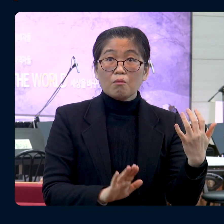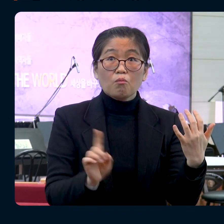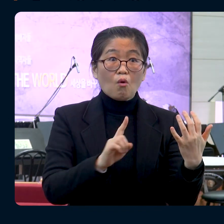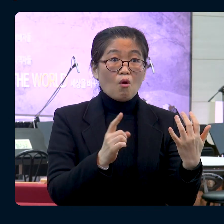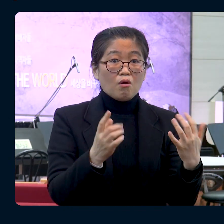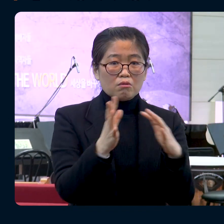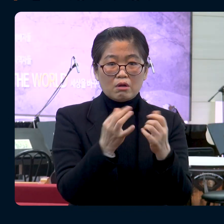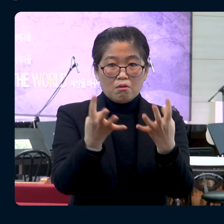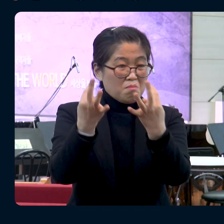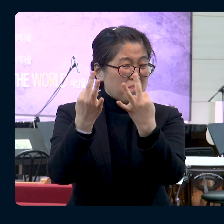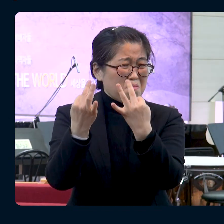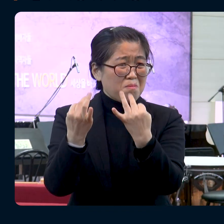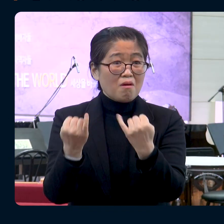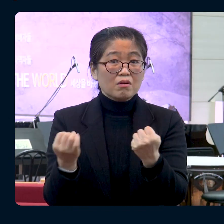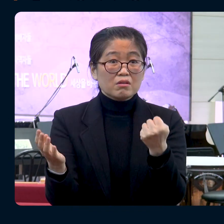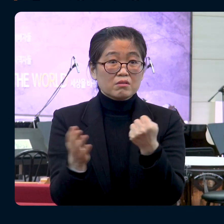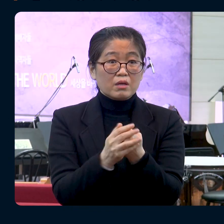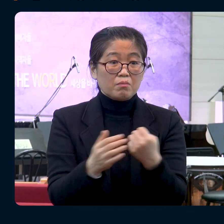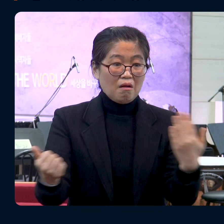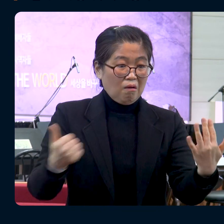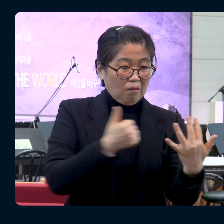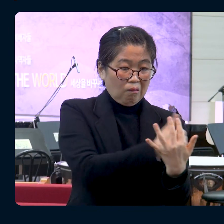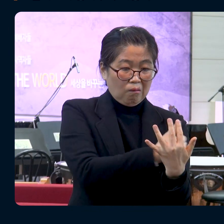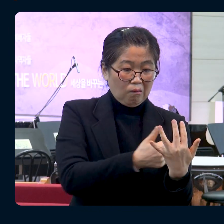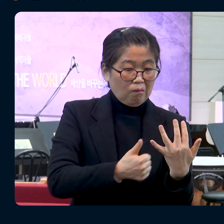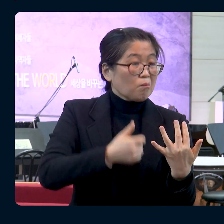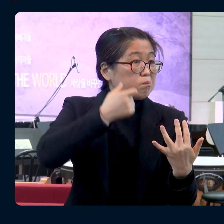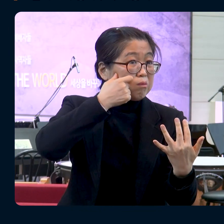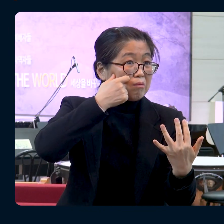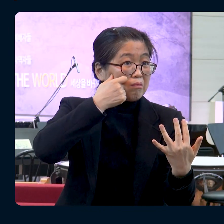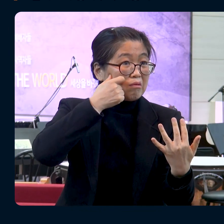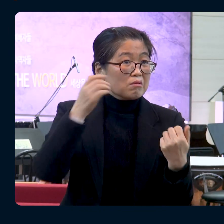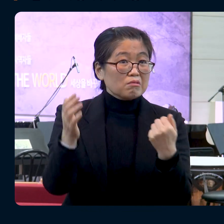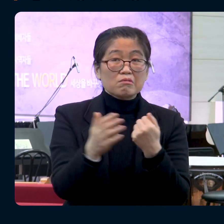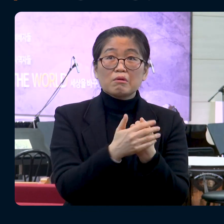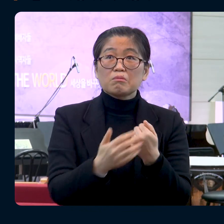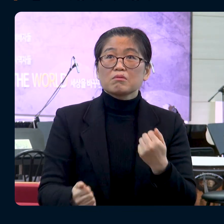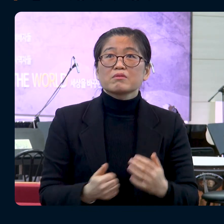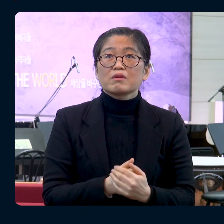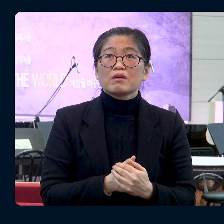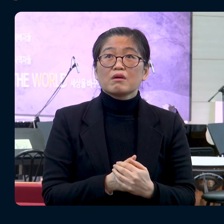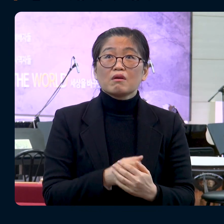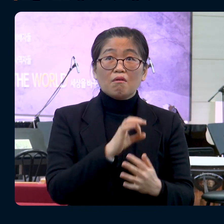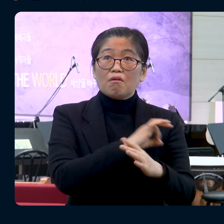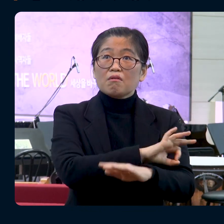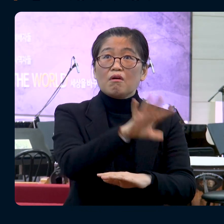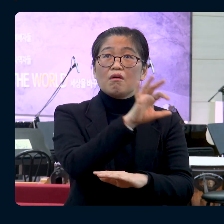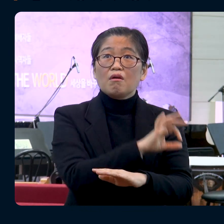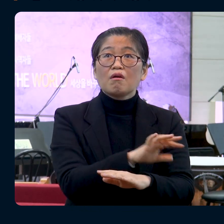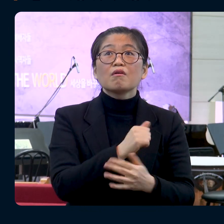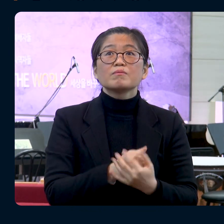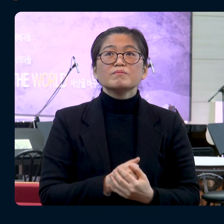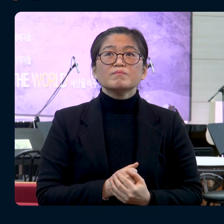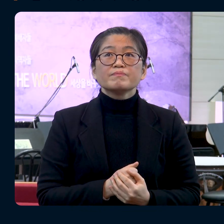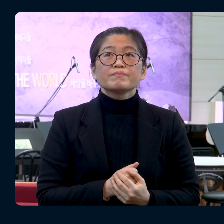그런데 너무 인원이 많다 보니까 감방에 다 들어갈 수가 없는 거예요. 그러다 보니까 어떻게 하느냐?